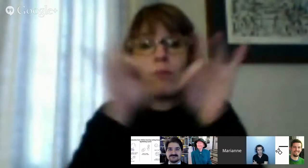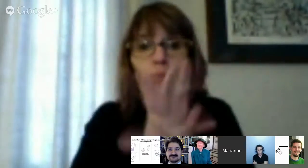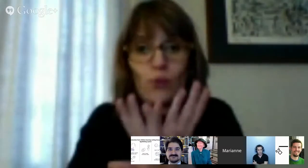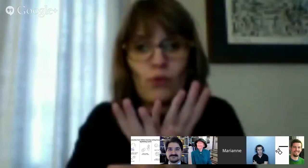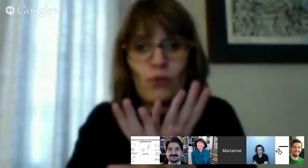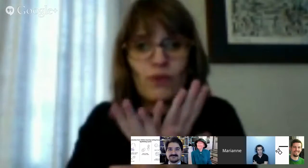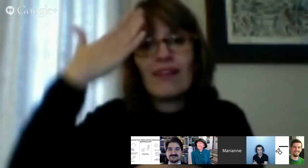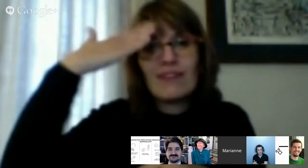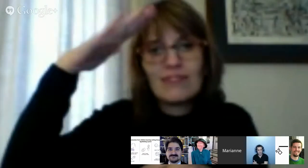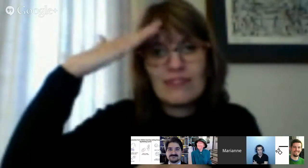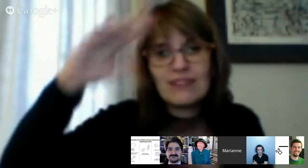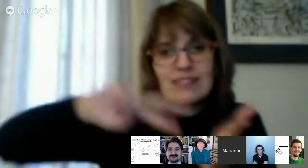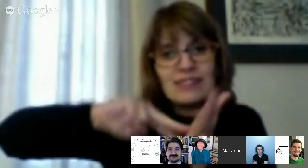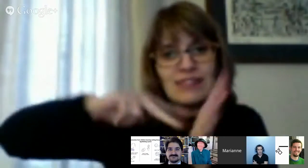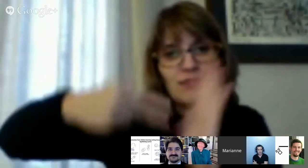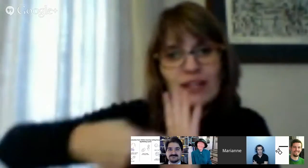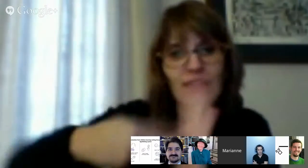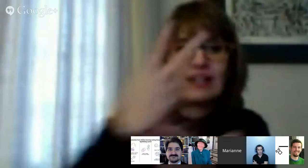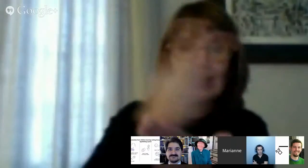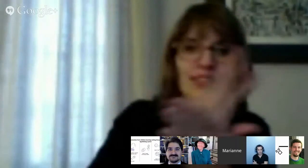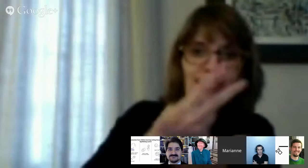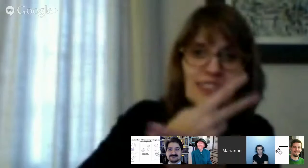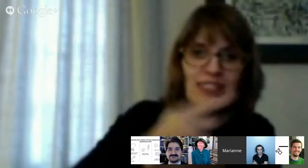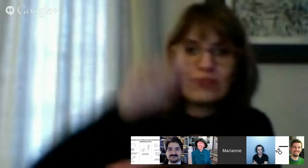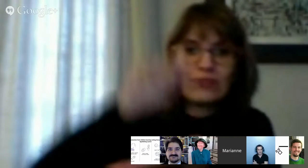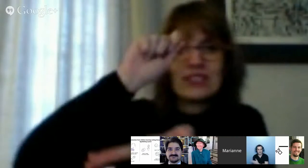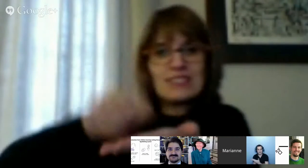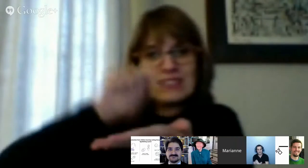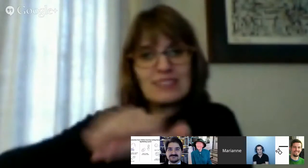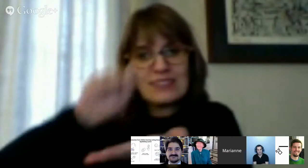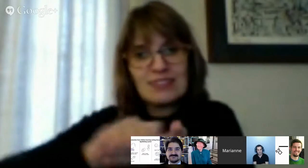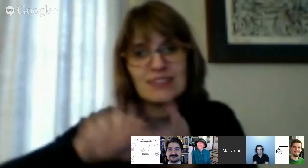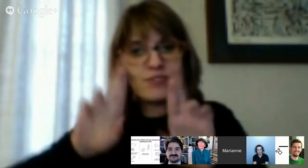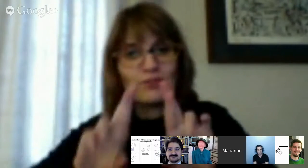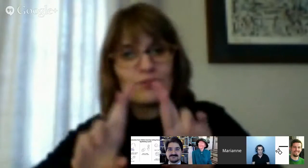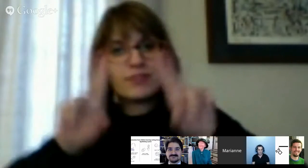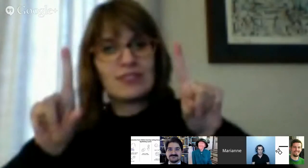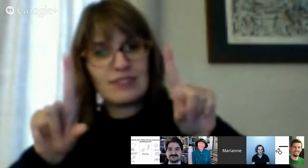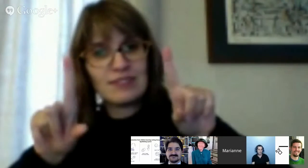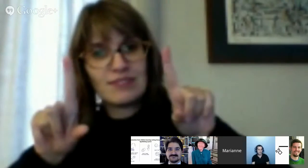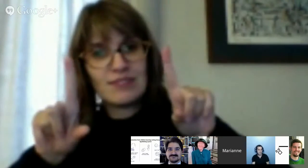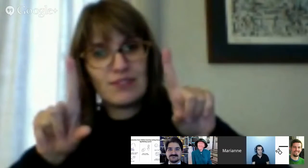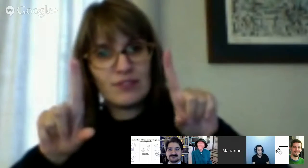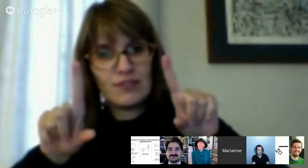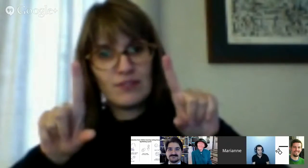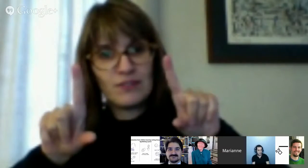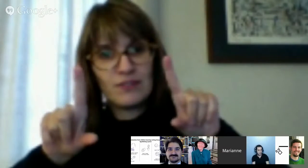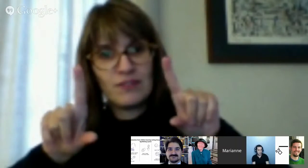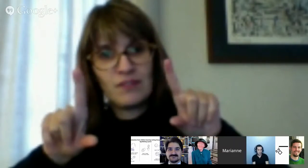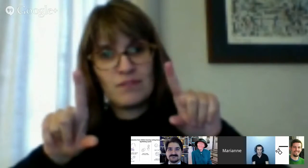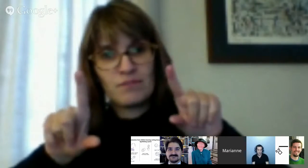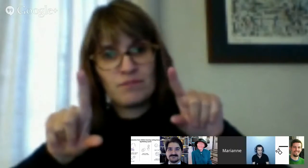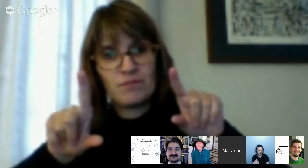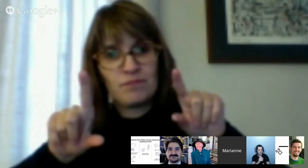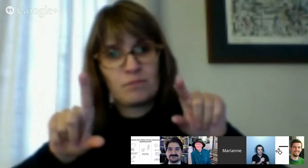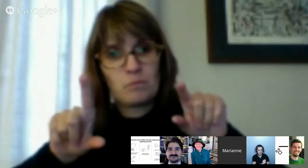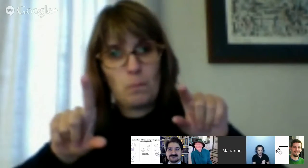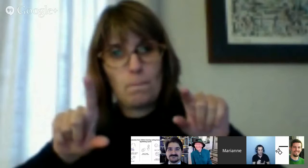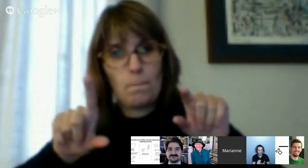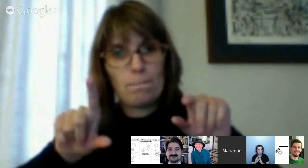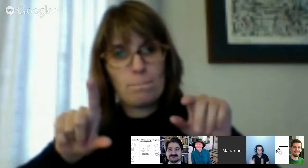o cognitivo da criança, para que ela entenda que o signo, que